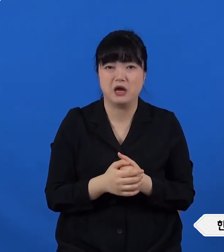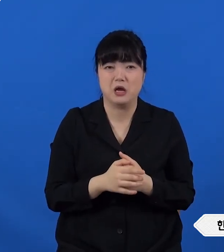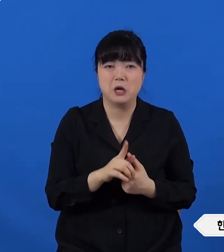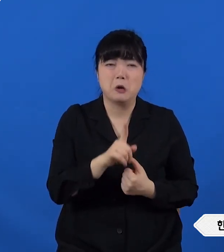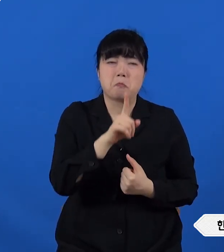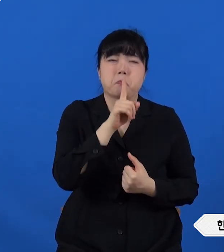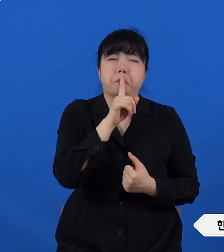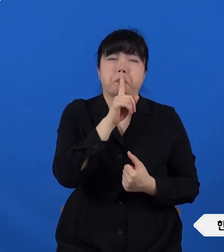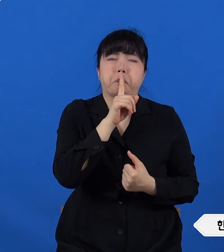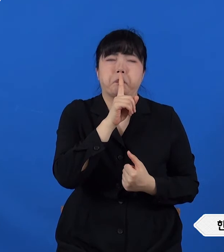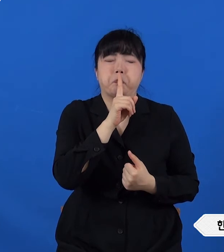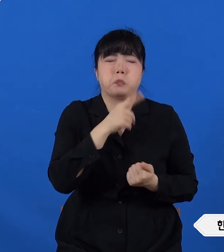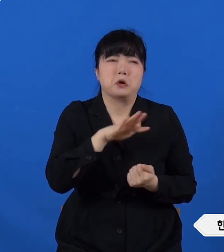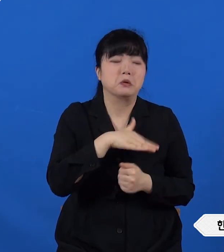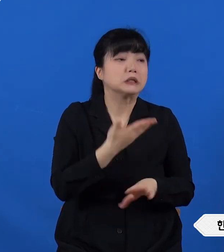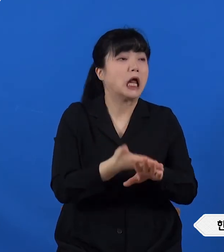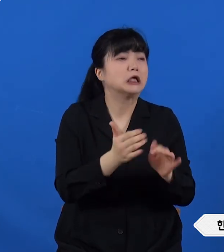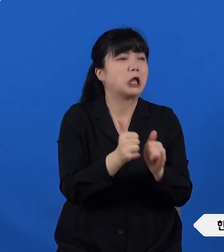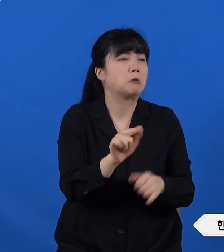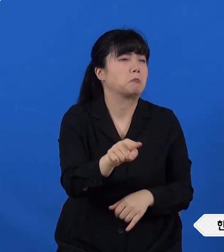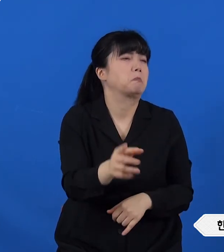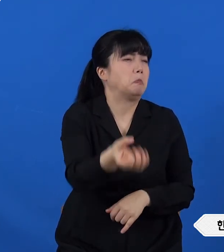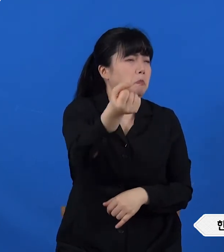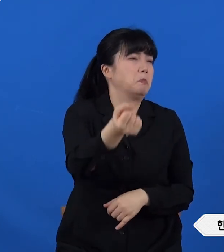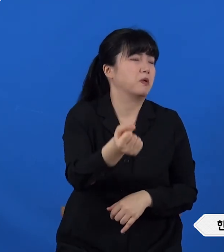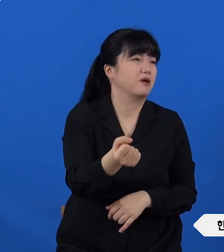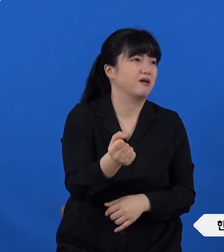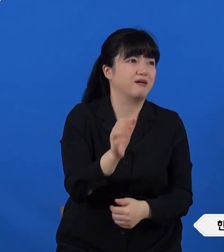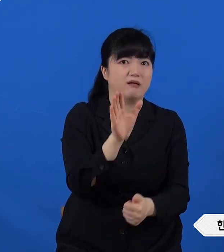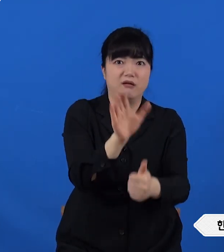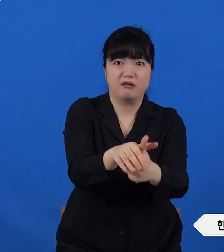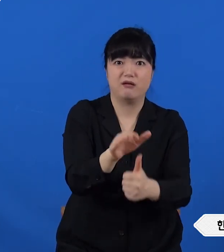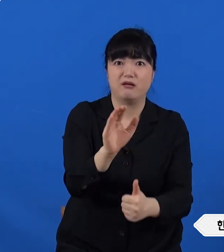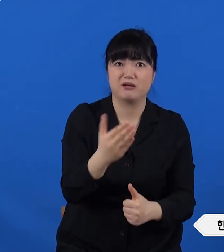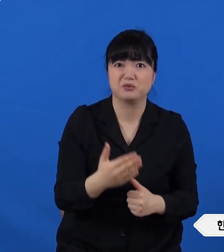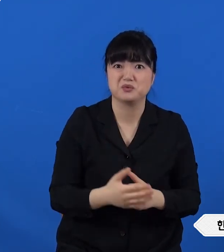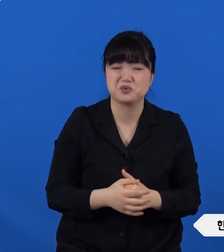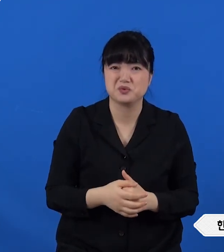은폐하려고 하고, 아니면 다른 사람에게 책임을 자꾸 전가시키려고 하고,